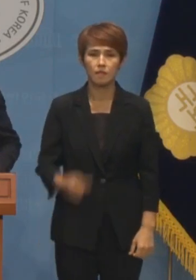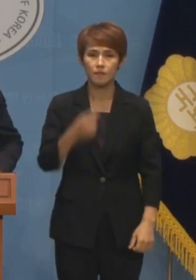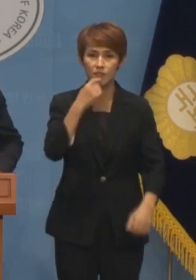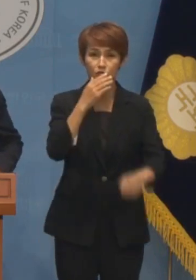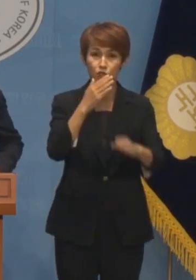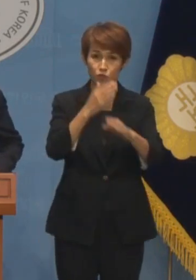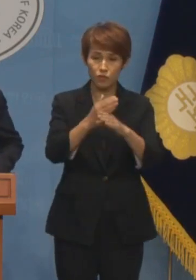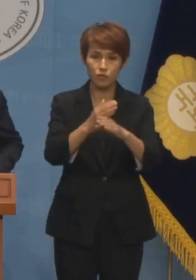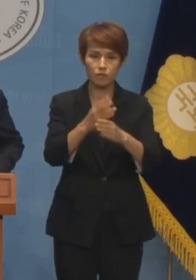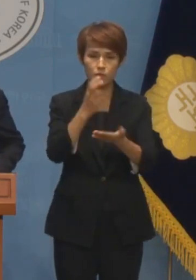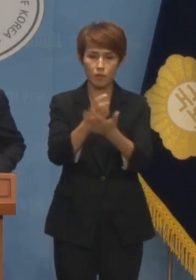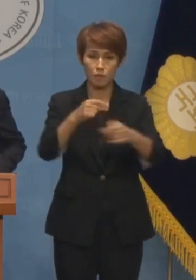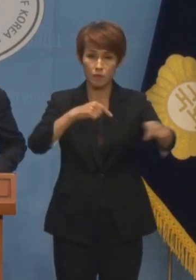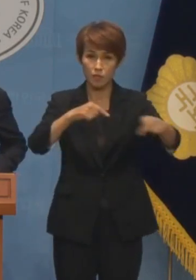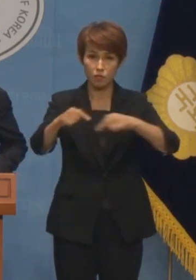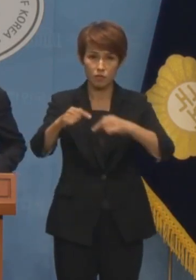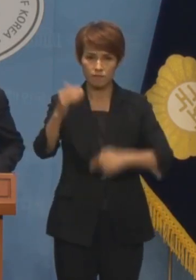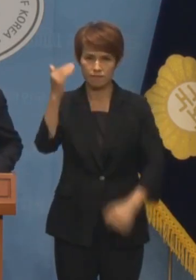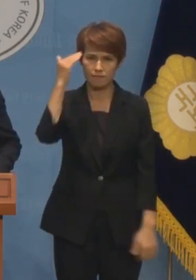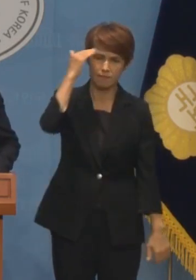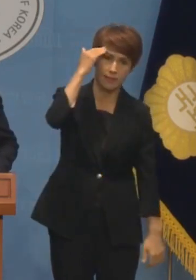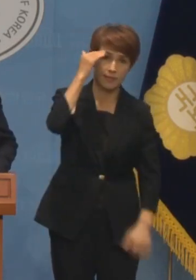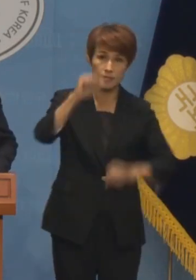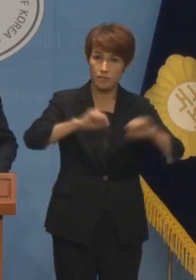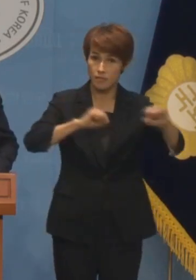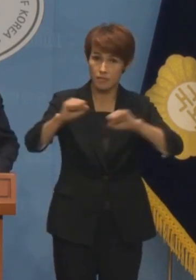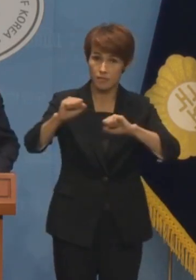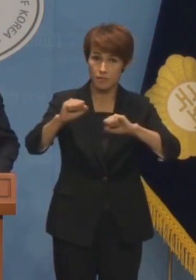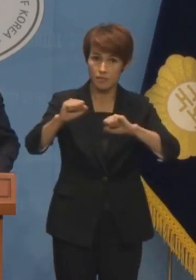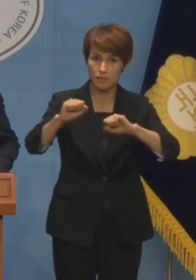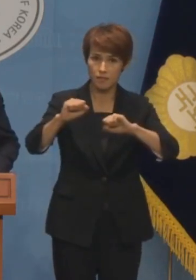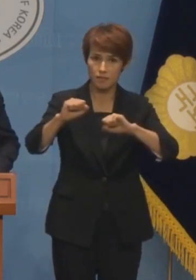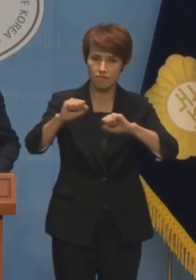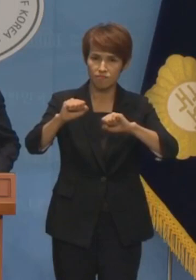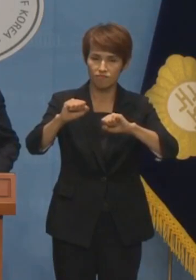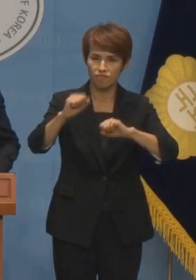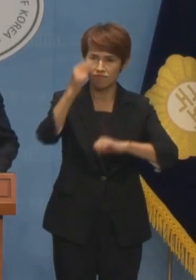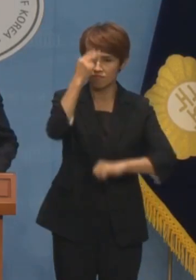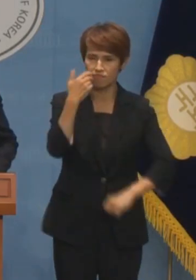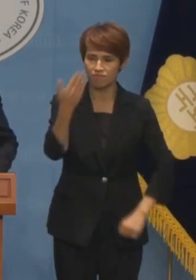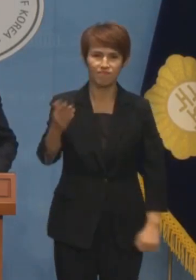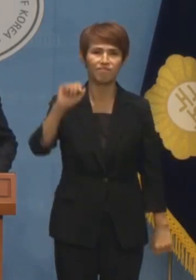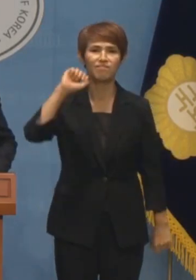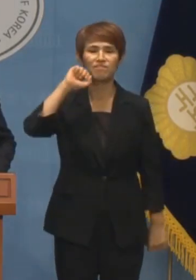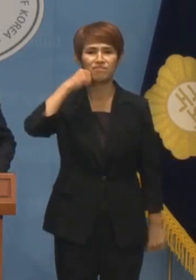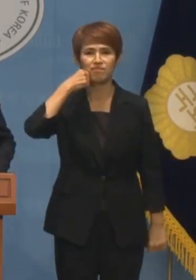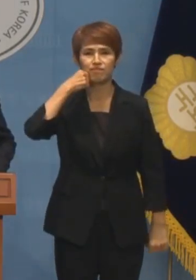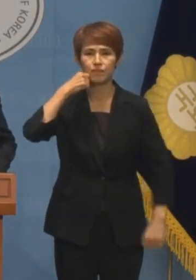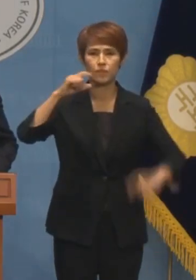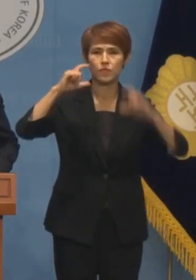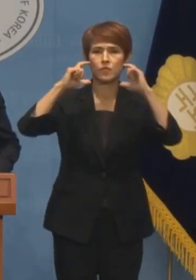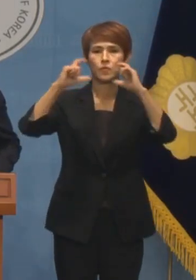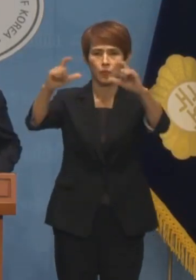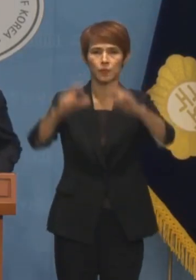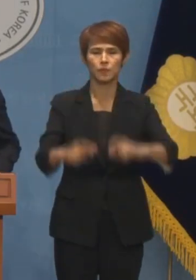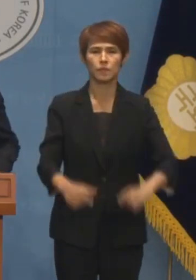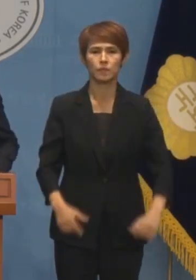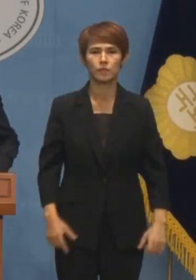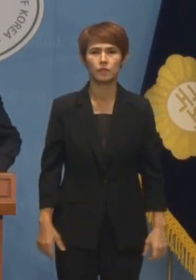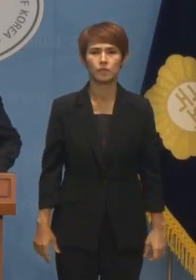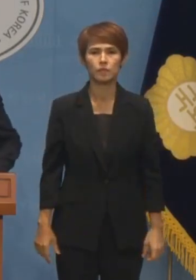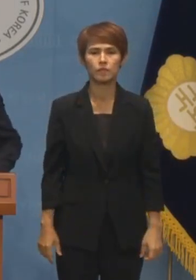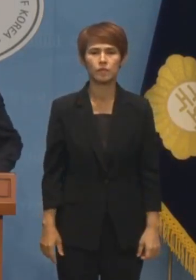민주주의와 법치주의를 훼손하는 그 어떤 시도도 용납돼서는 안 된다, 강력히 경고하기 위해서 이 자리에 섰습니다.